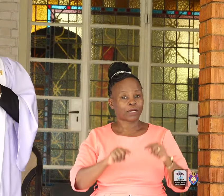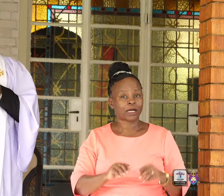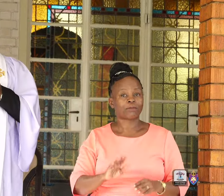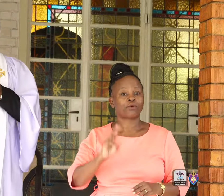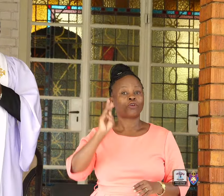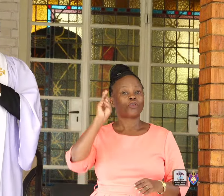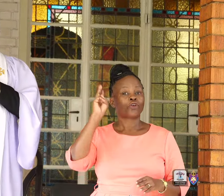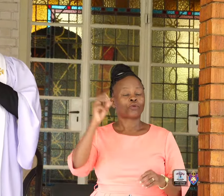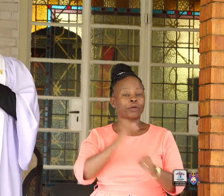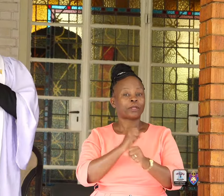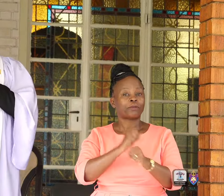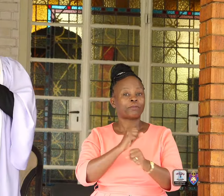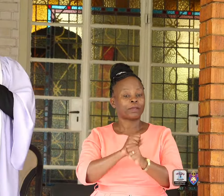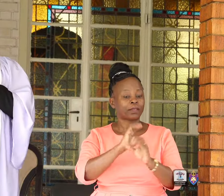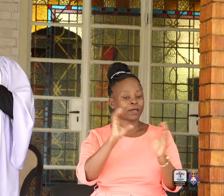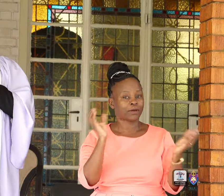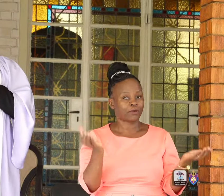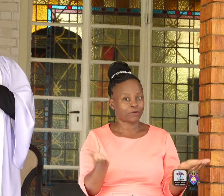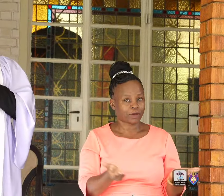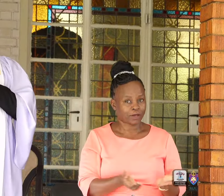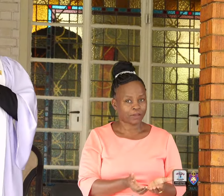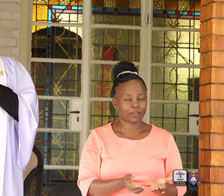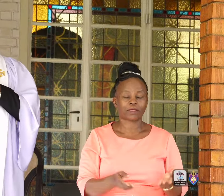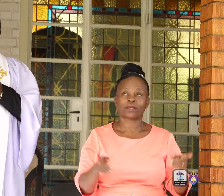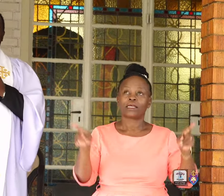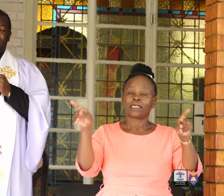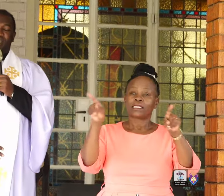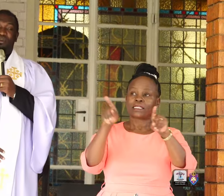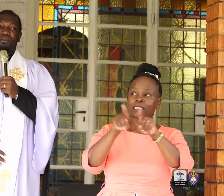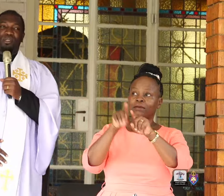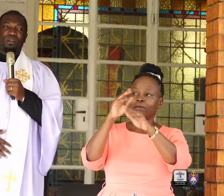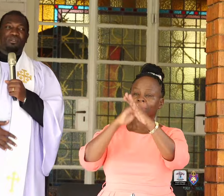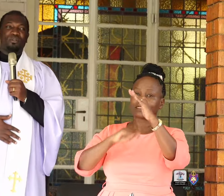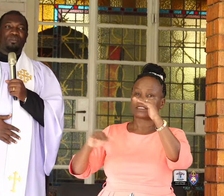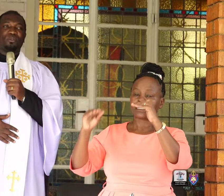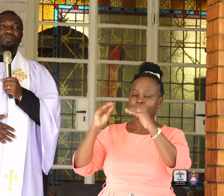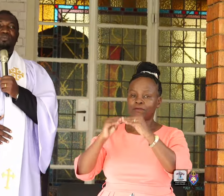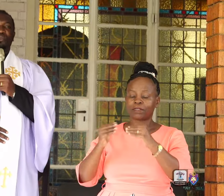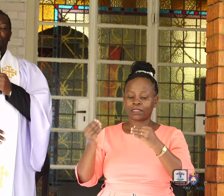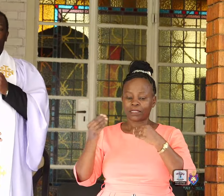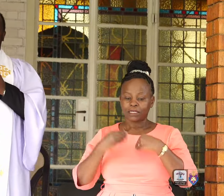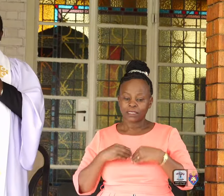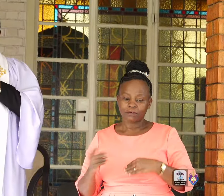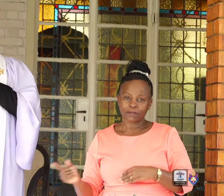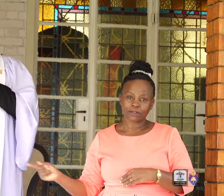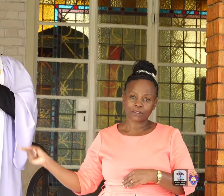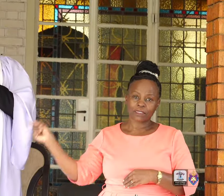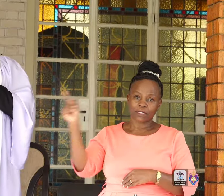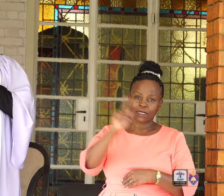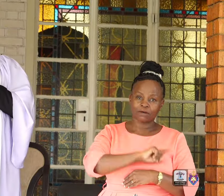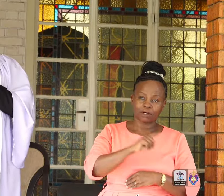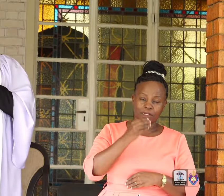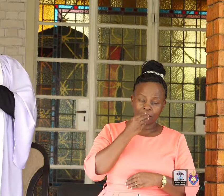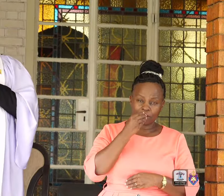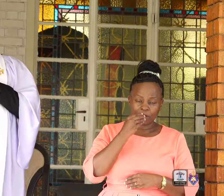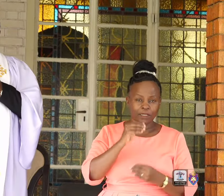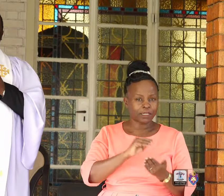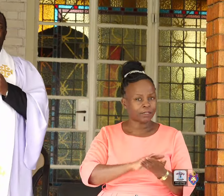bujje, by'oyagala bikolebwe mu nsi nga bwe bikolebwa mu ggulu, otuweerere emmere yaffe ya